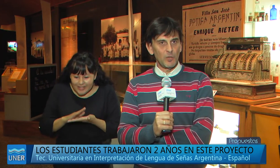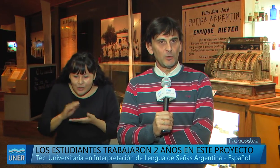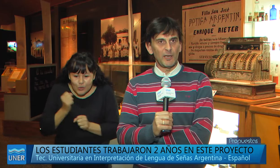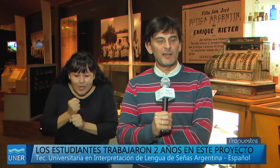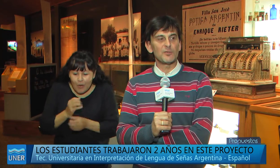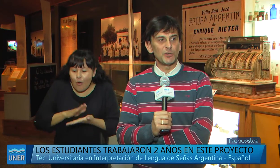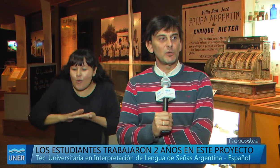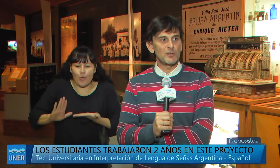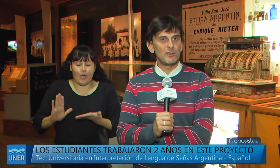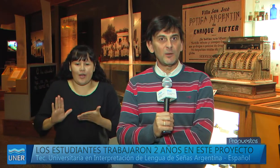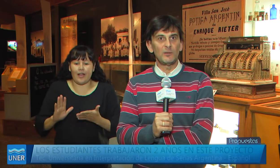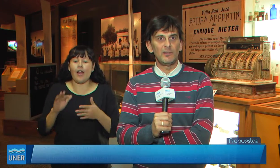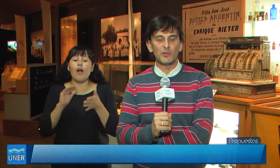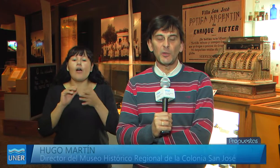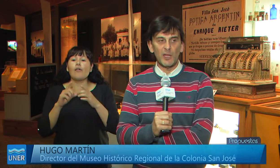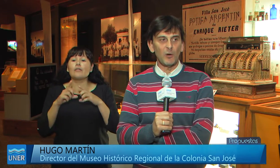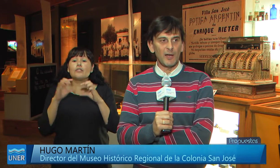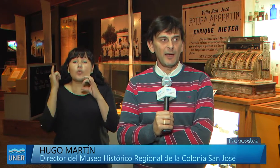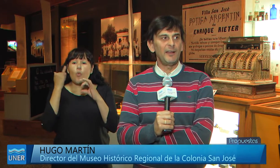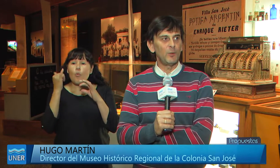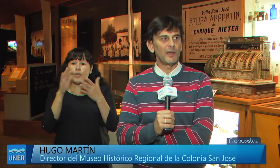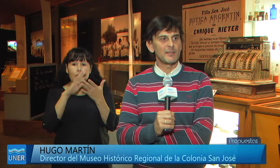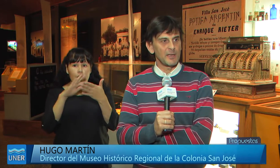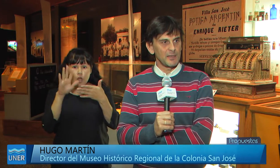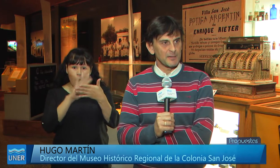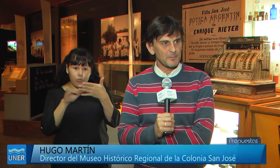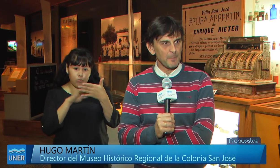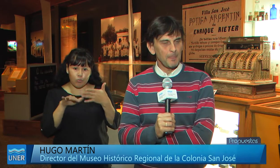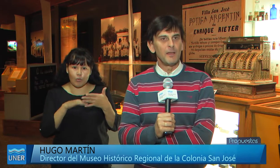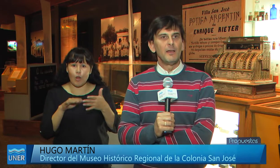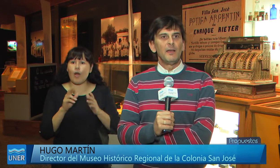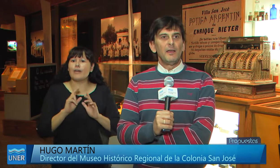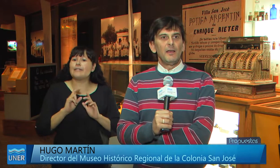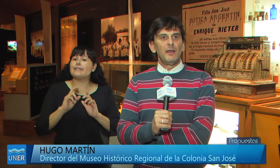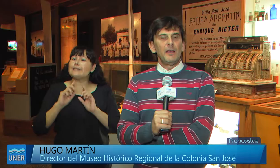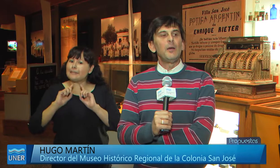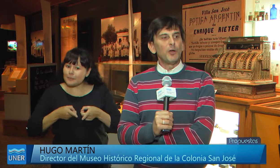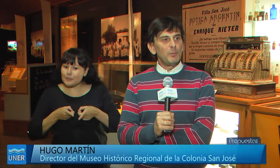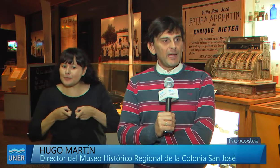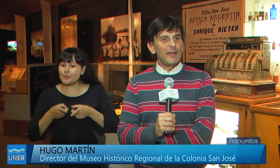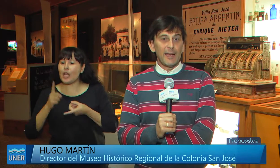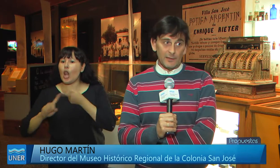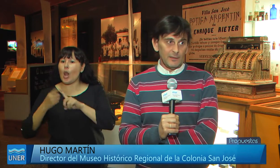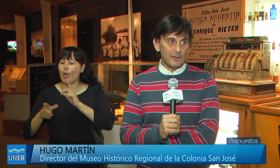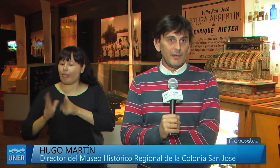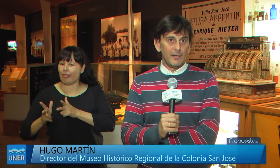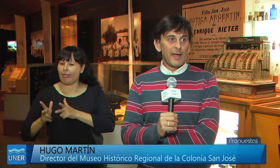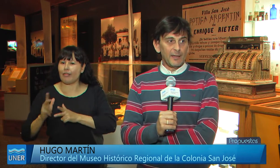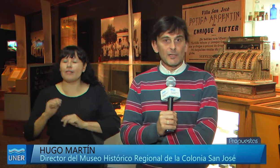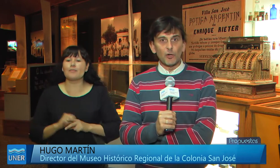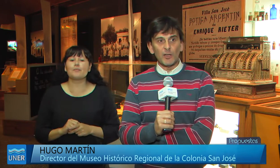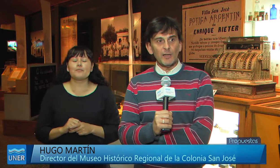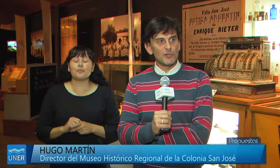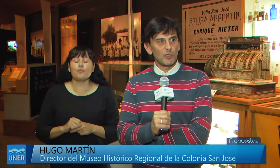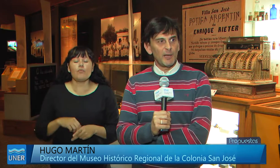totalmente nuevo, que es la subtitulación de nuestros videos acá en lenguaje de señas. Es bueno para